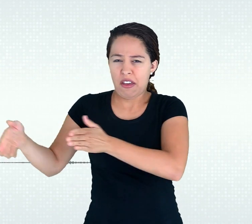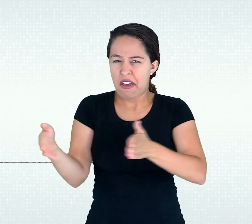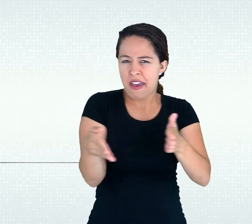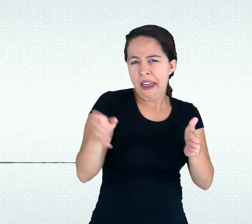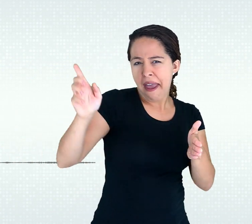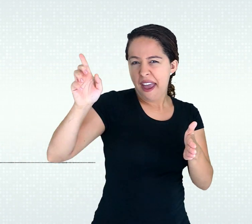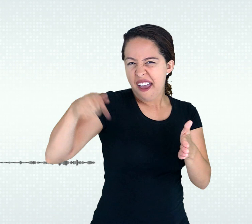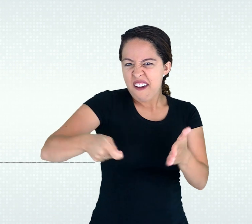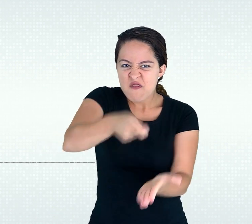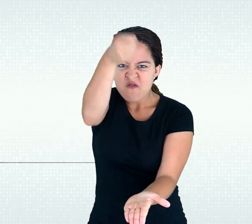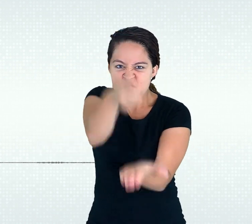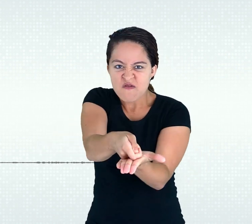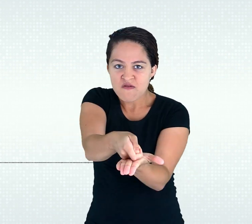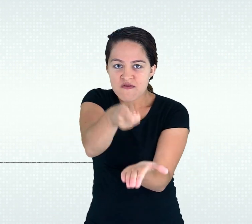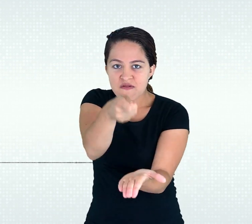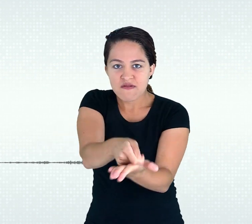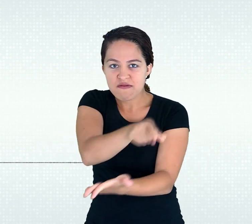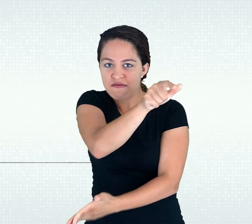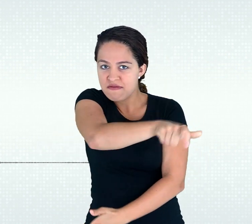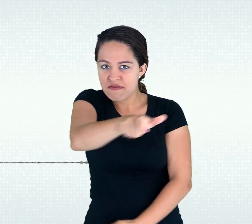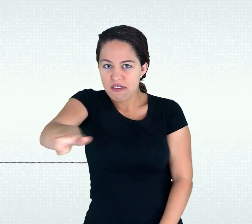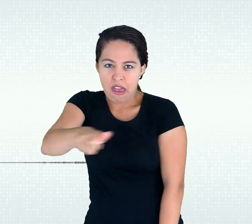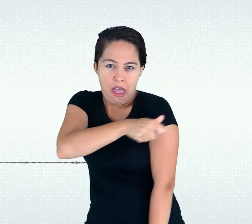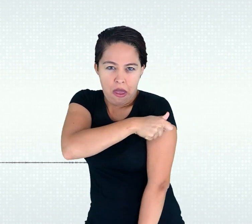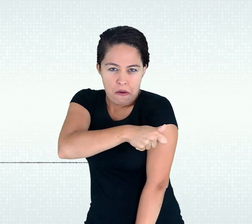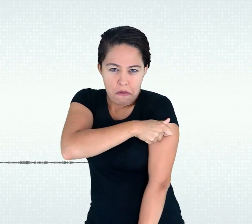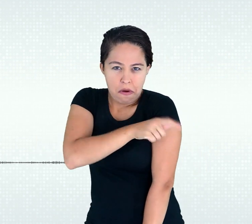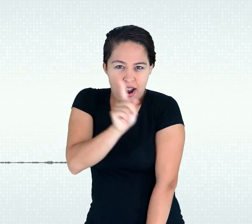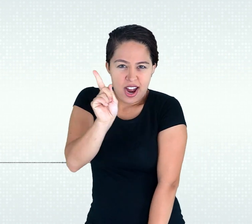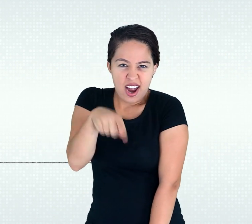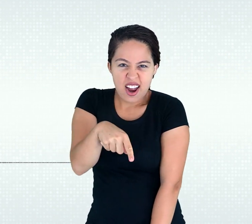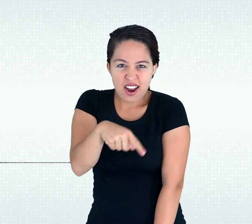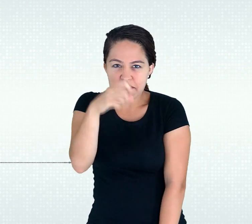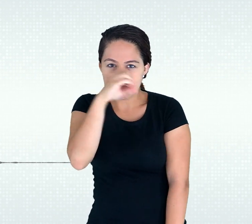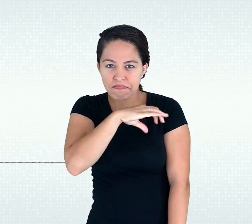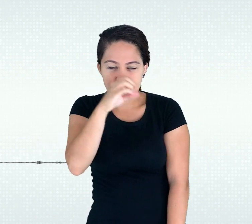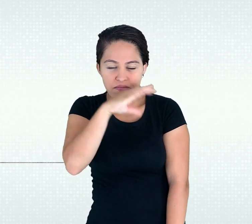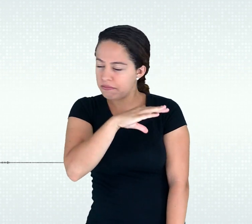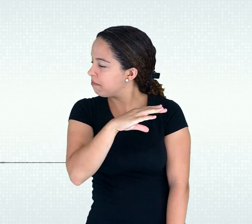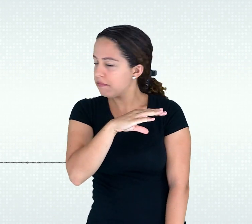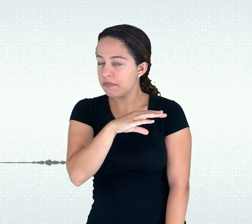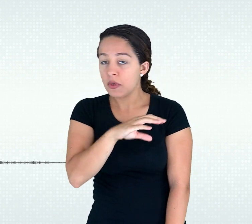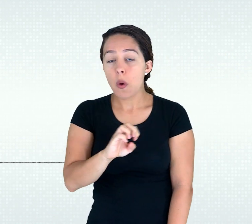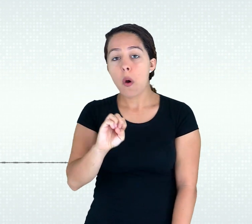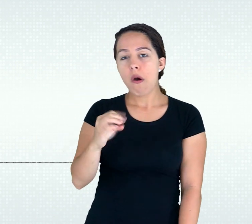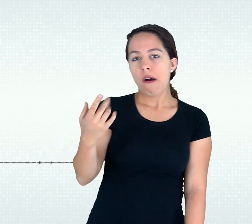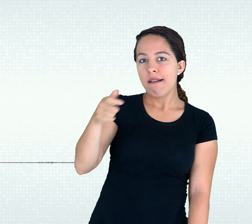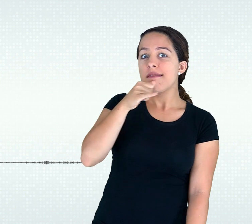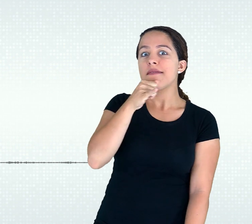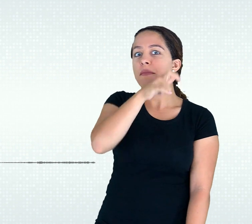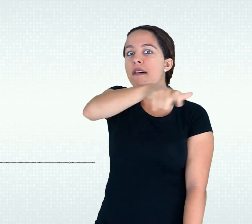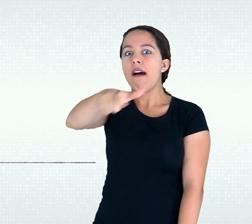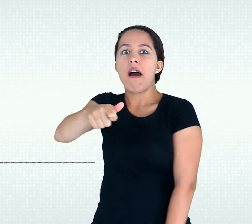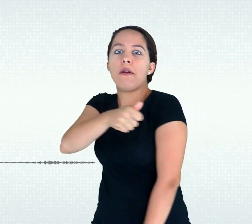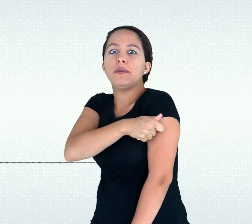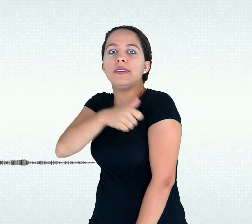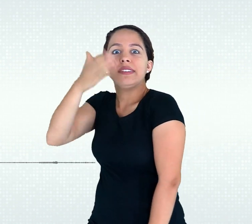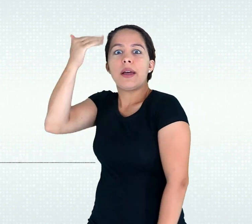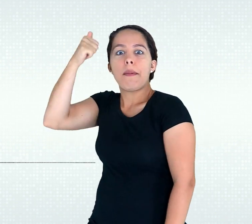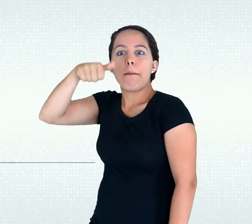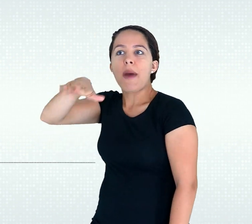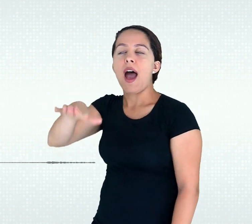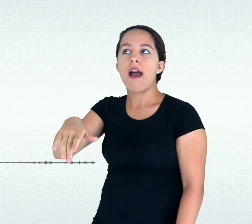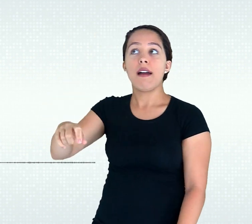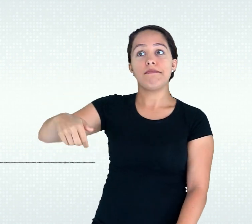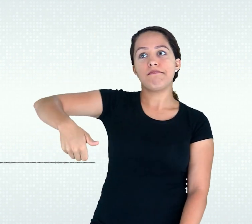pouco é instrumento de punição de estudantes indisciplinadas ou de classificação daqueles que sabem